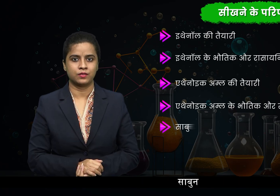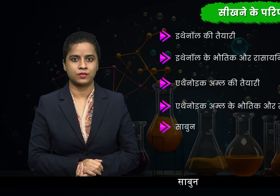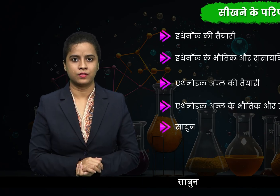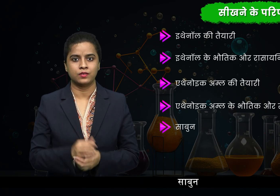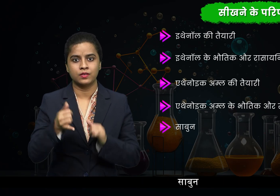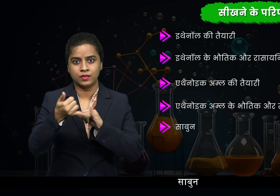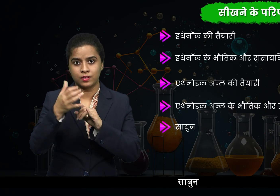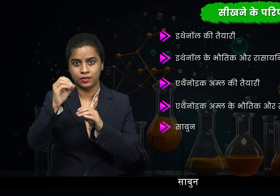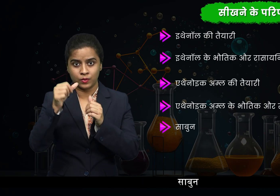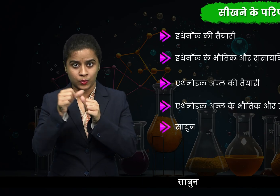साबुन,